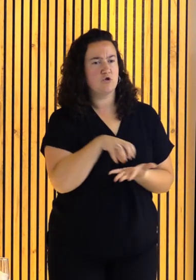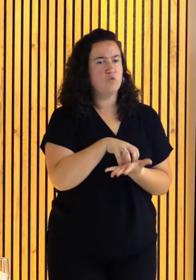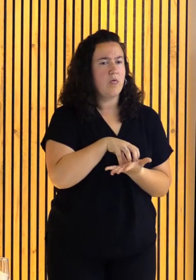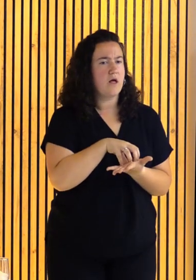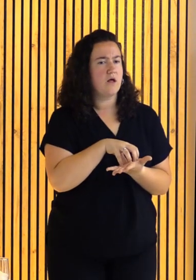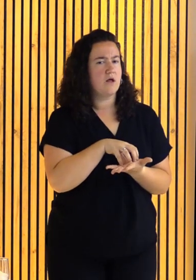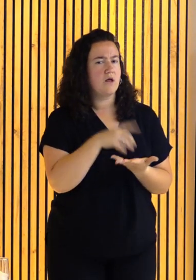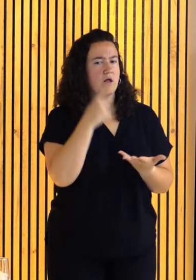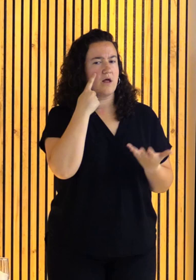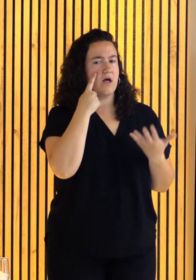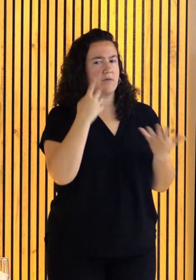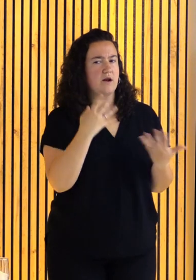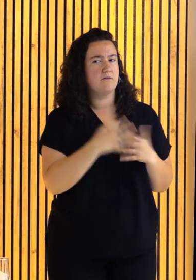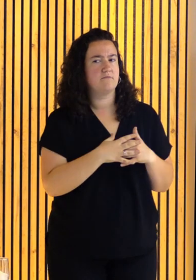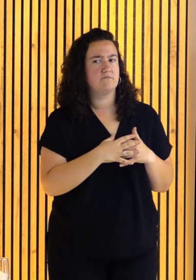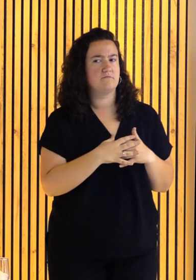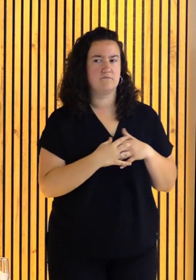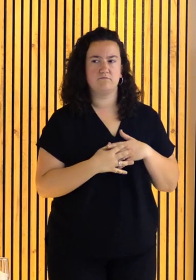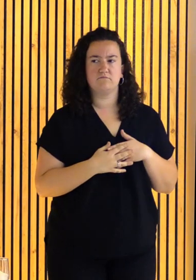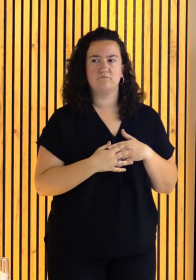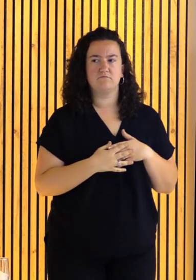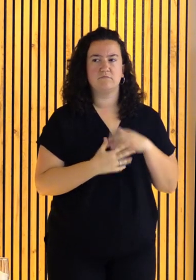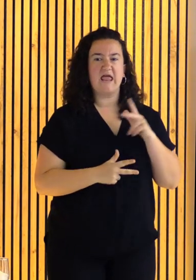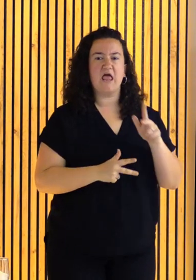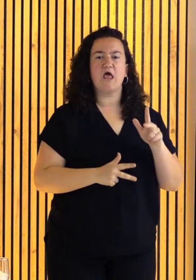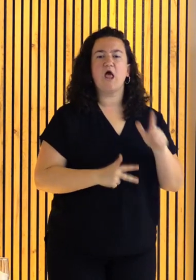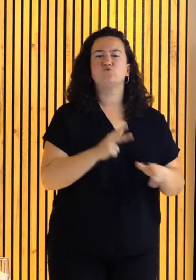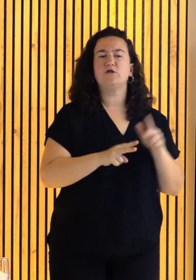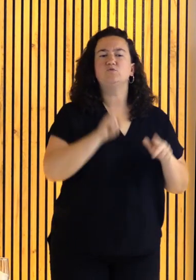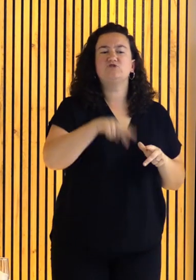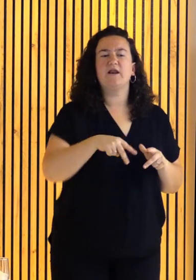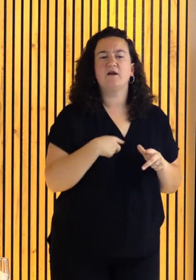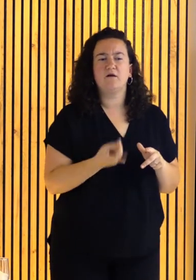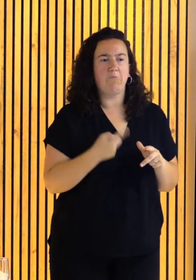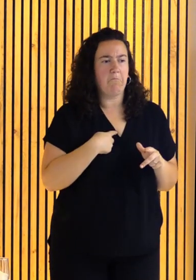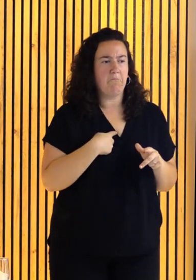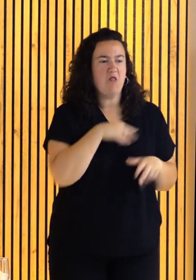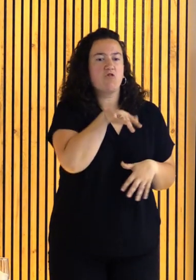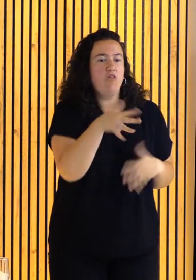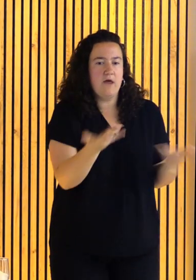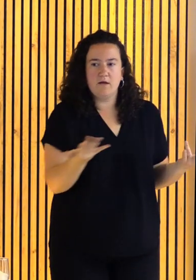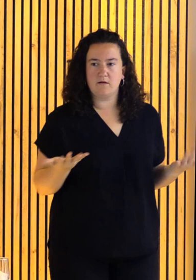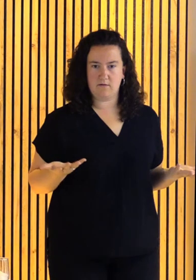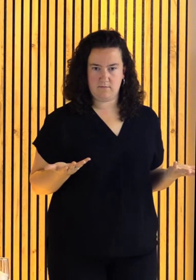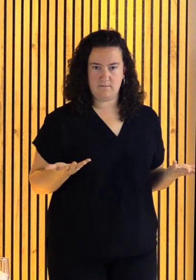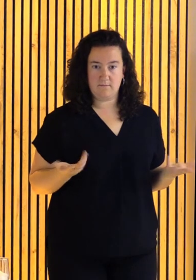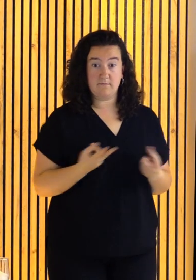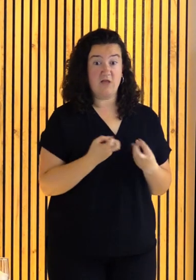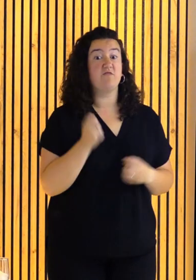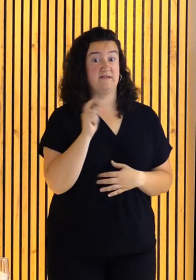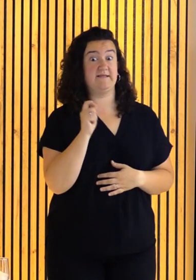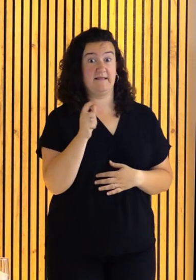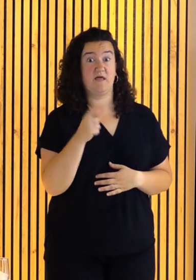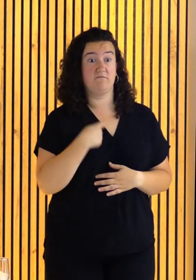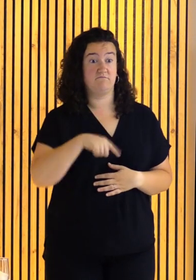zen euskaldun izatea makrize horretan, ez? Orduan, askotan aurpegiratzen digute, ez dela